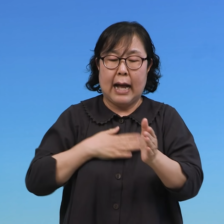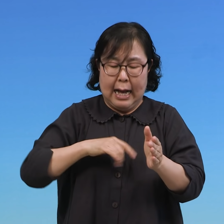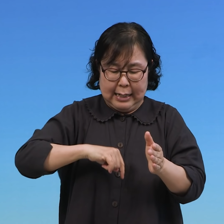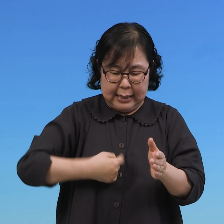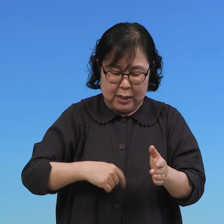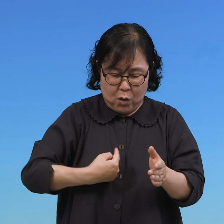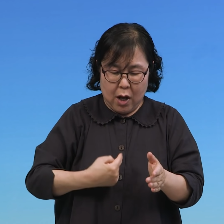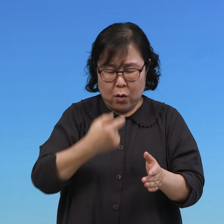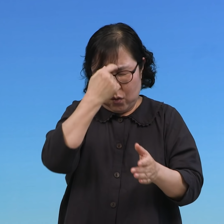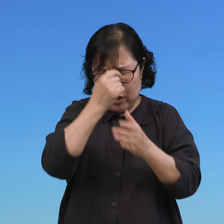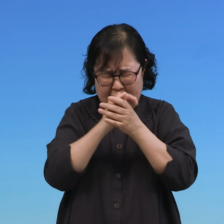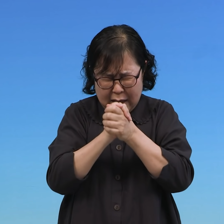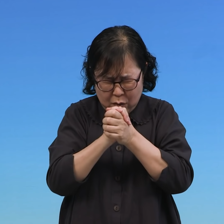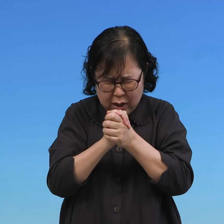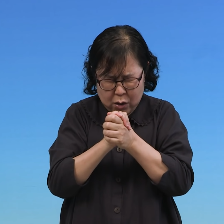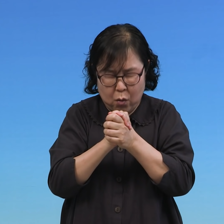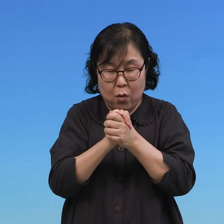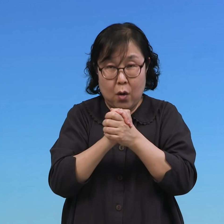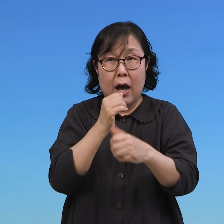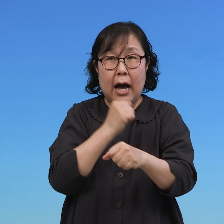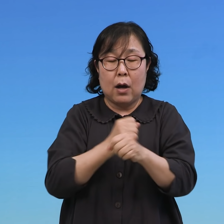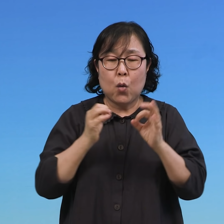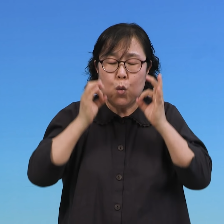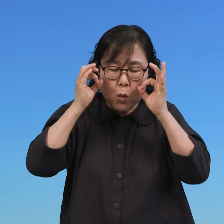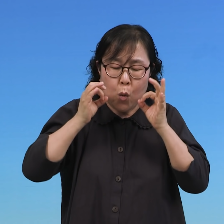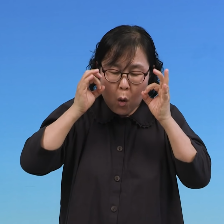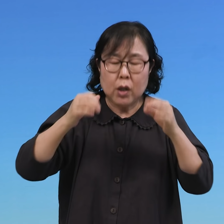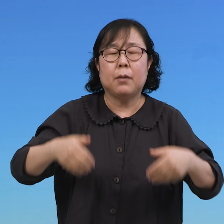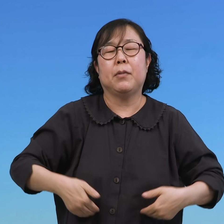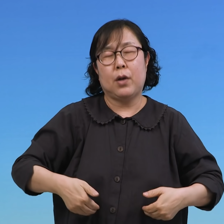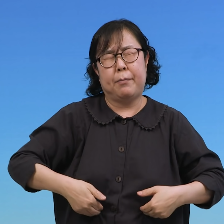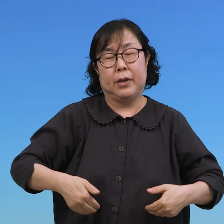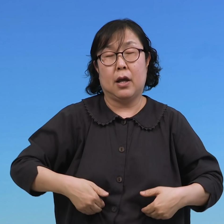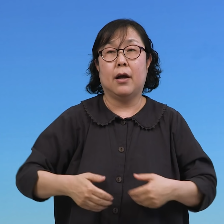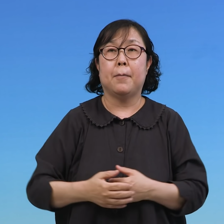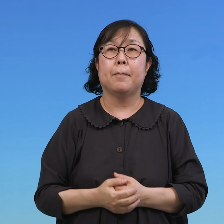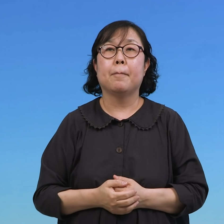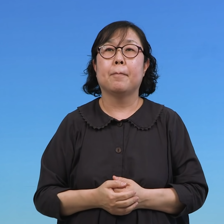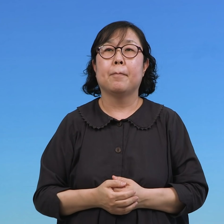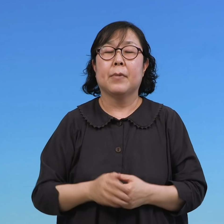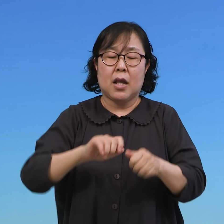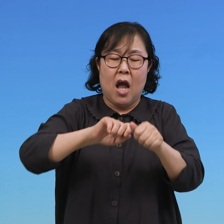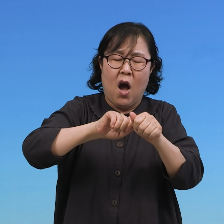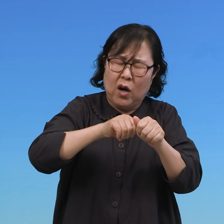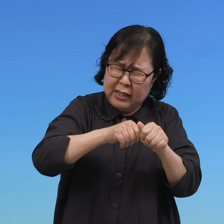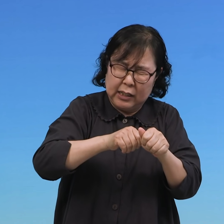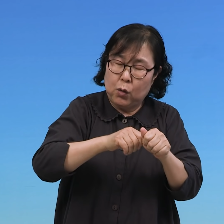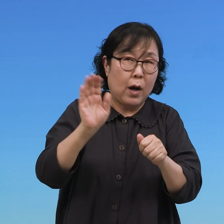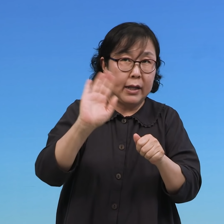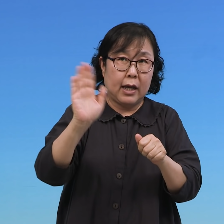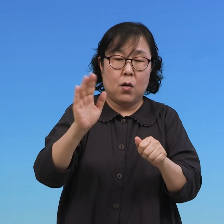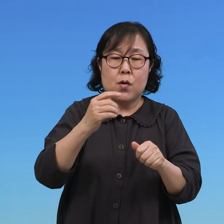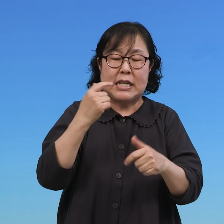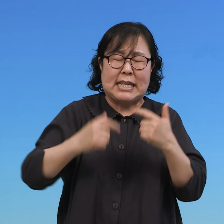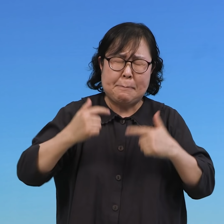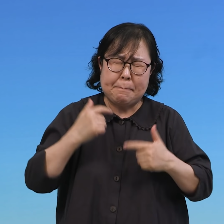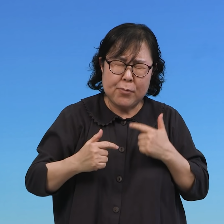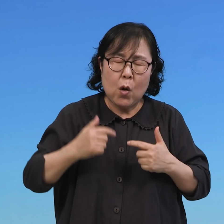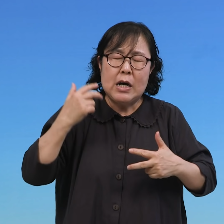참 계속 기도하면 몸부림치는 이게 저는 목회자의 길이라 생각하거든요. 그것도 억지로가 아니라